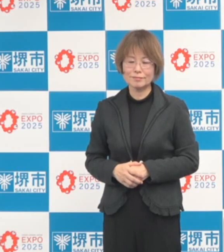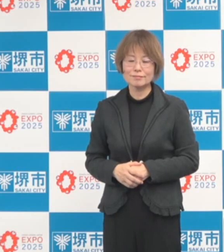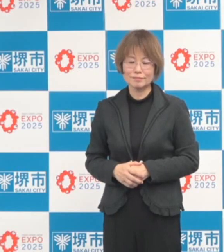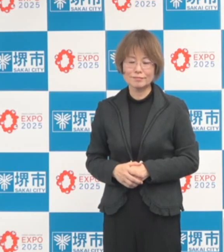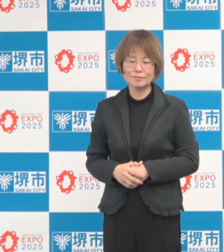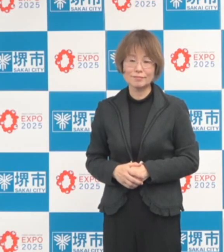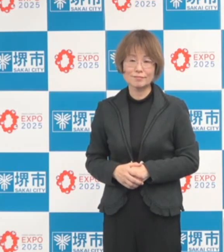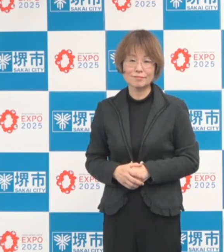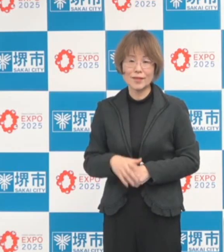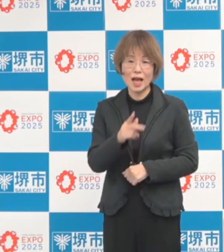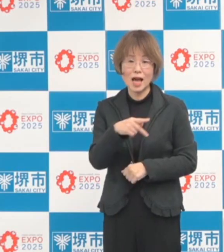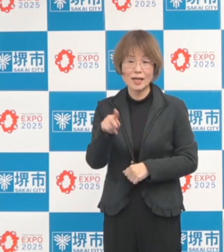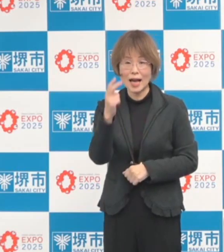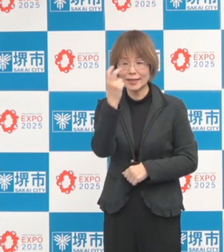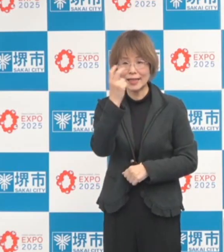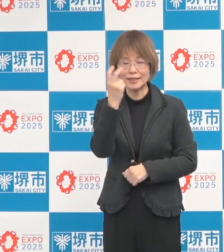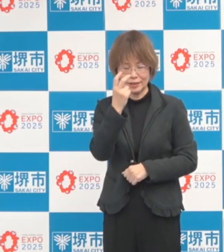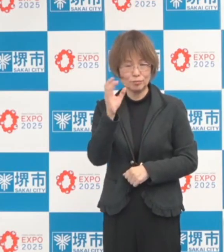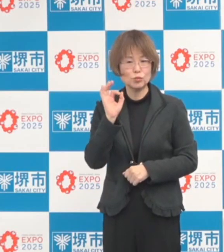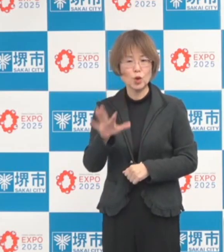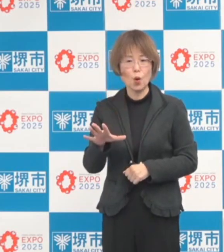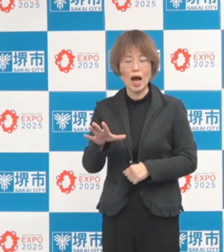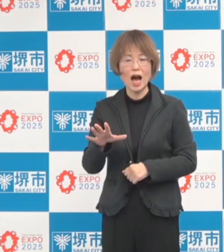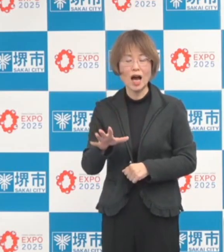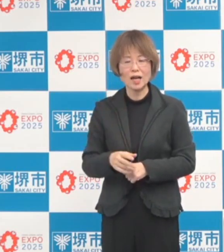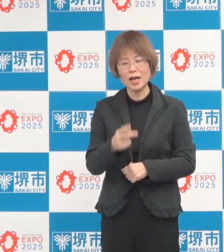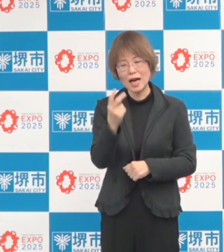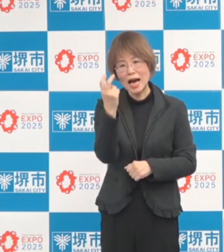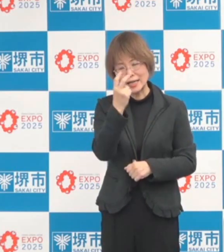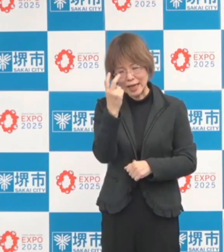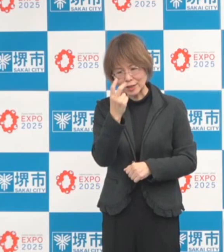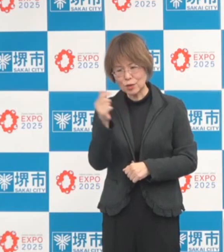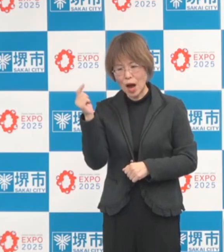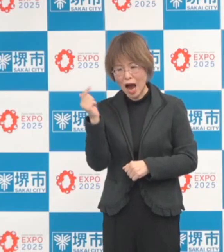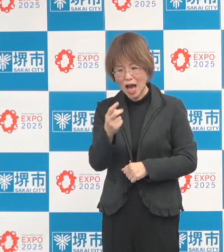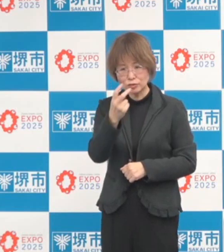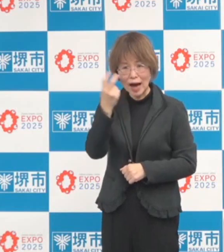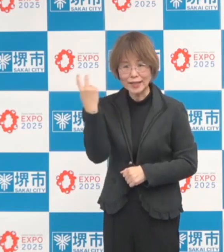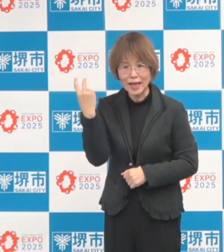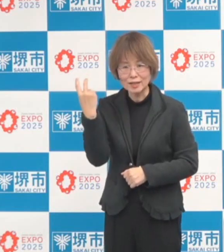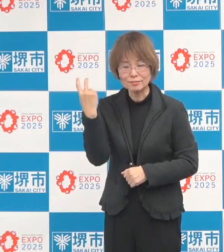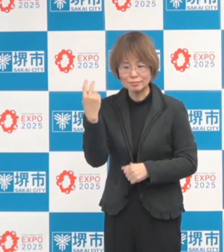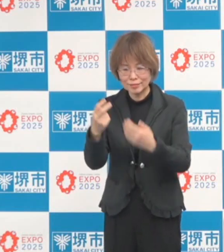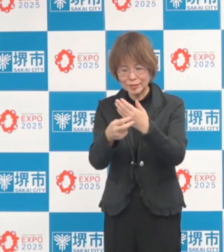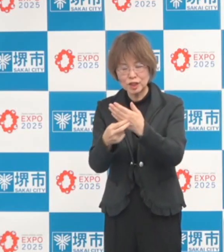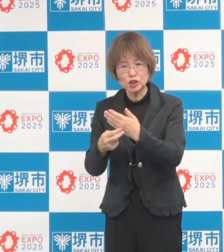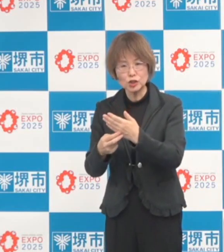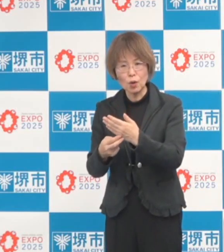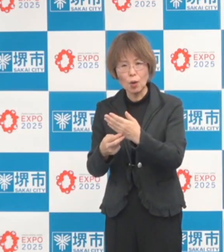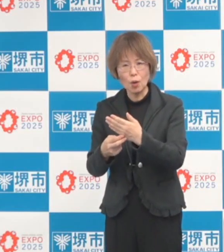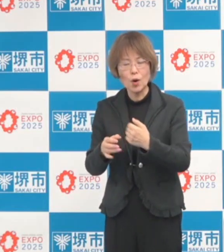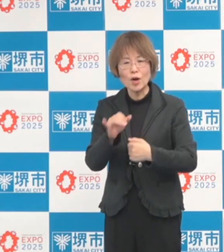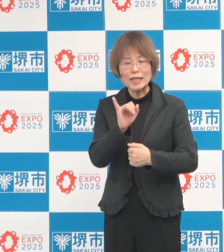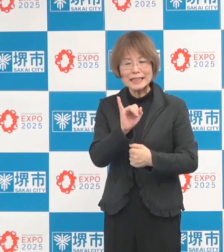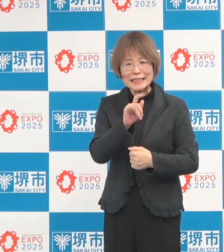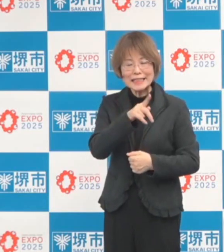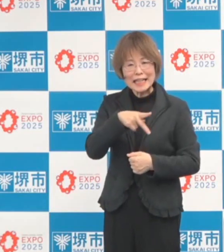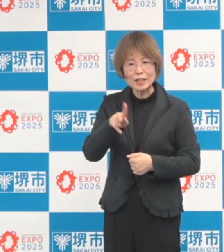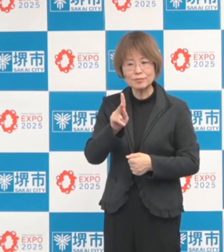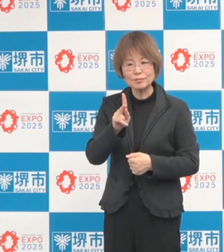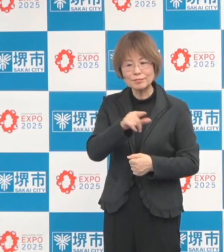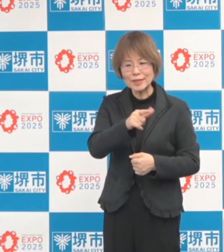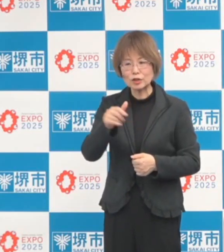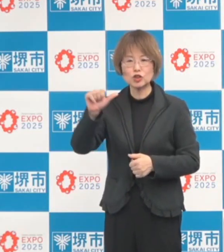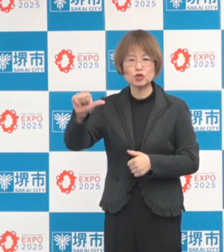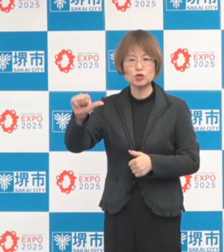続きまして、がん検診の無償化についてです。がんの早期発見治療のため、胃がんなど5つのがん検診